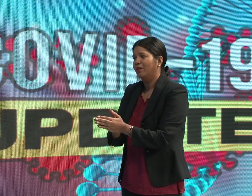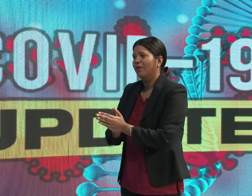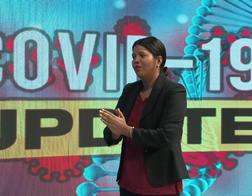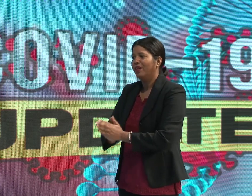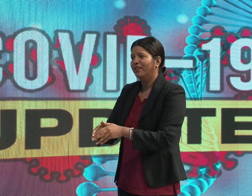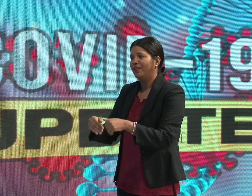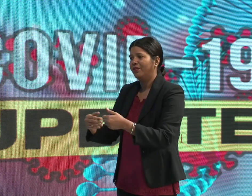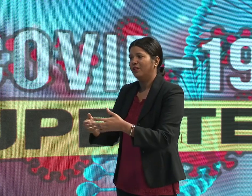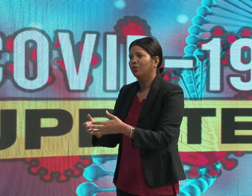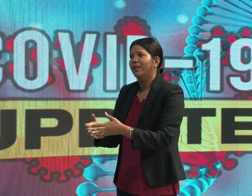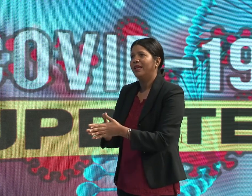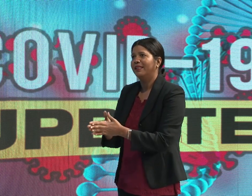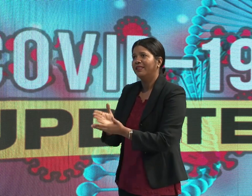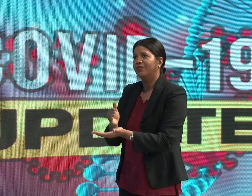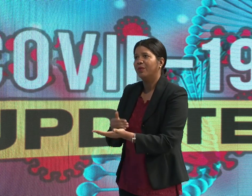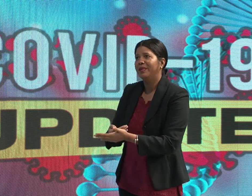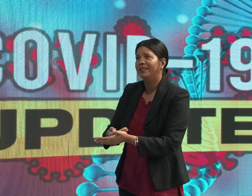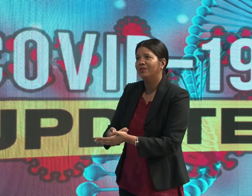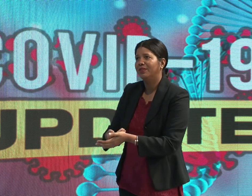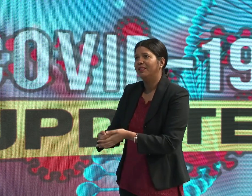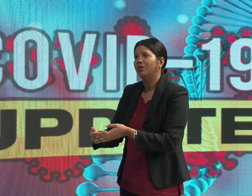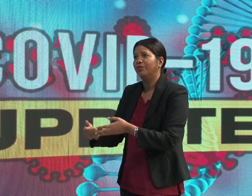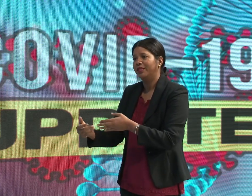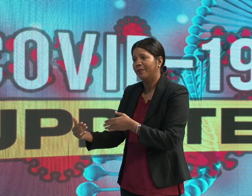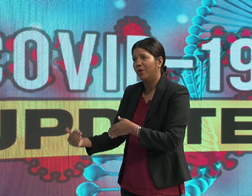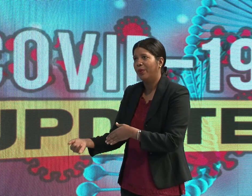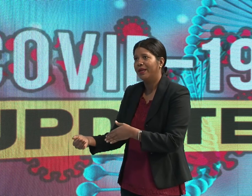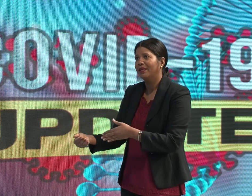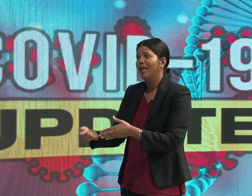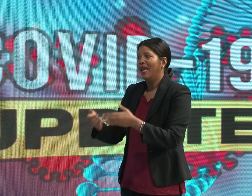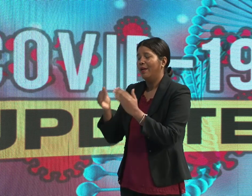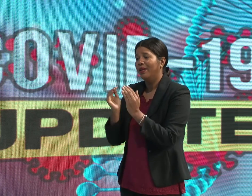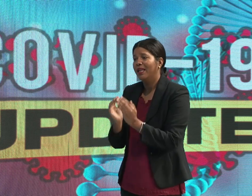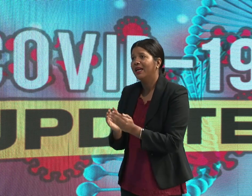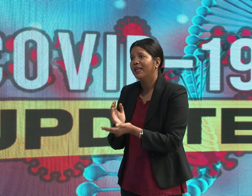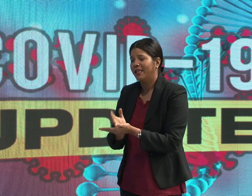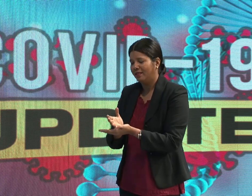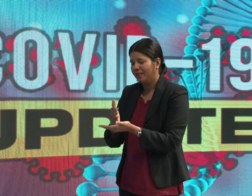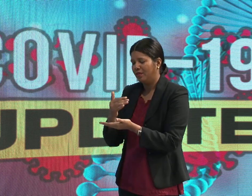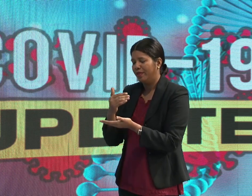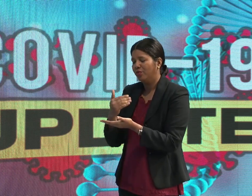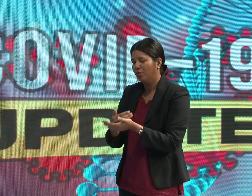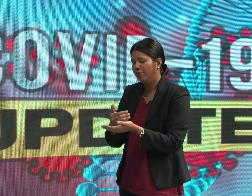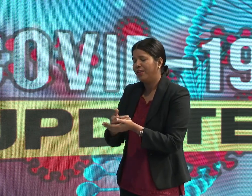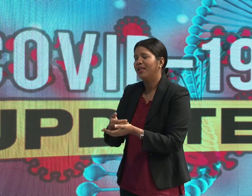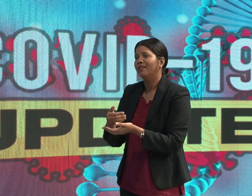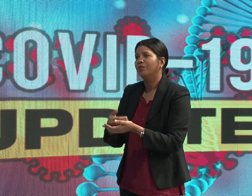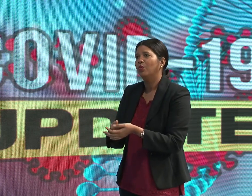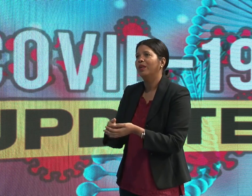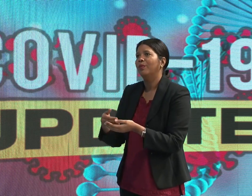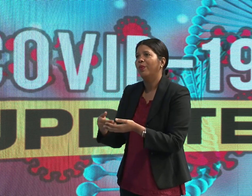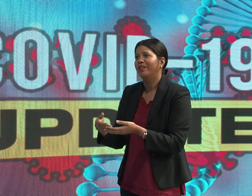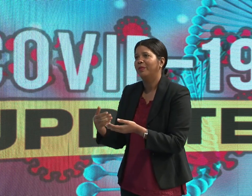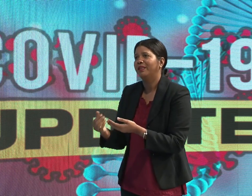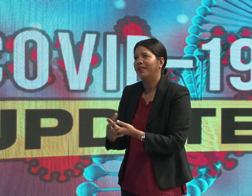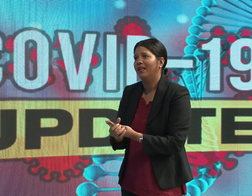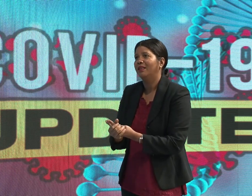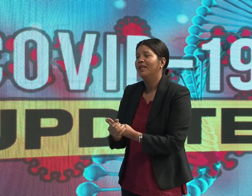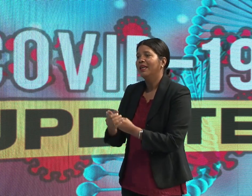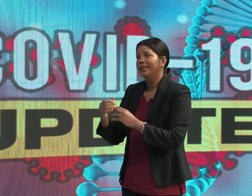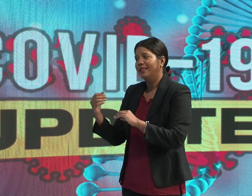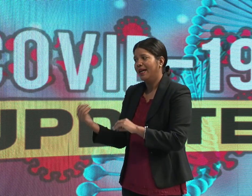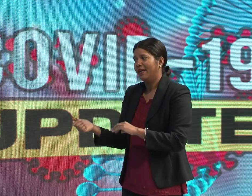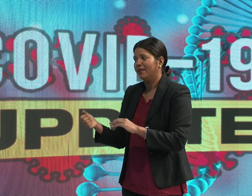checken van wat heeft ertoe geleid dat je verminderd verdient of niet hebt gewerkt. En belangrijk is dat je met zoveel als mogelijk